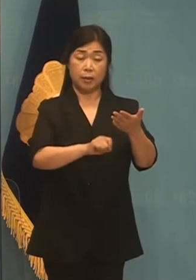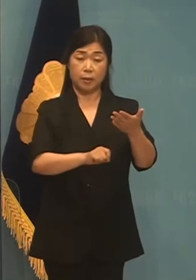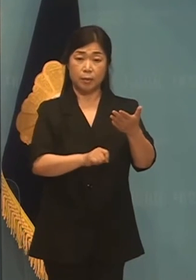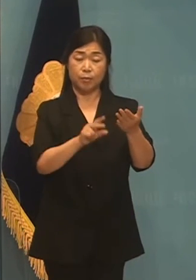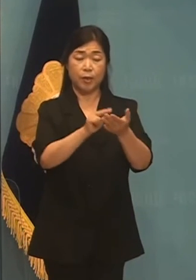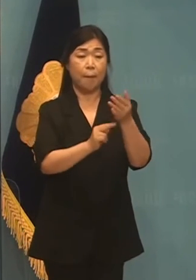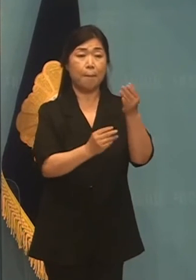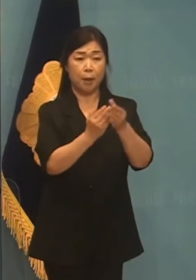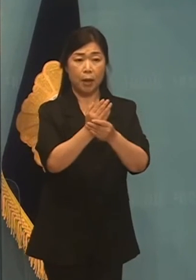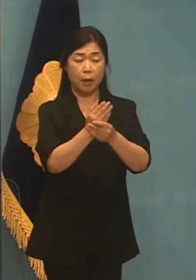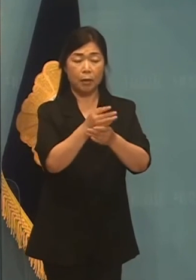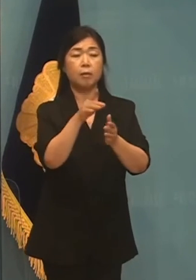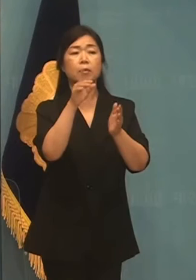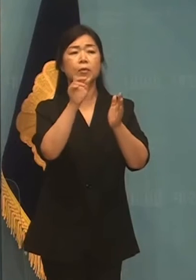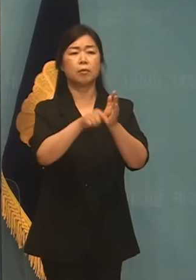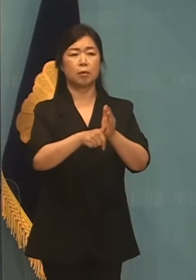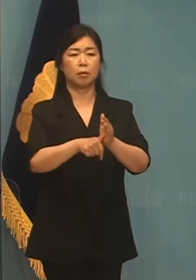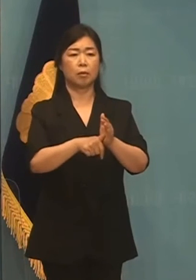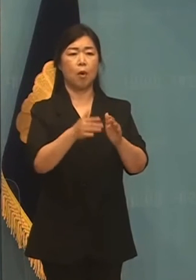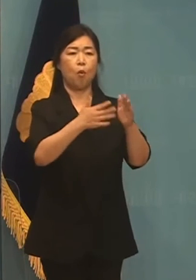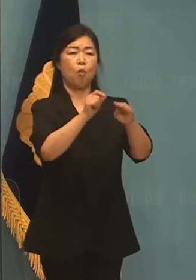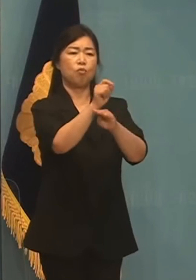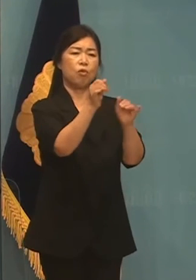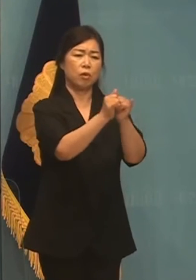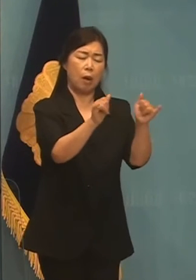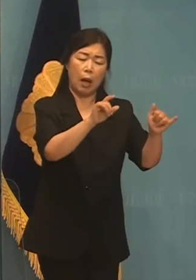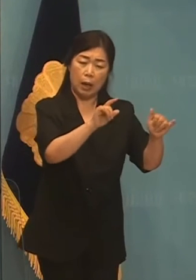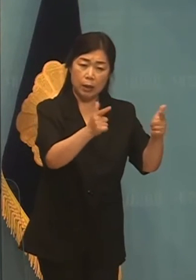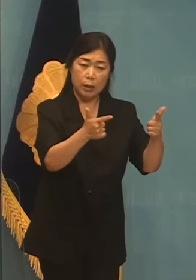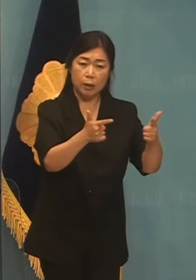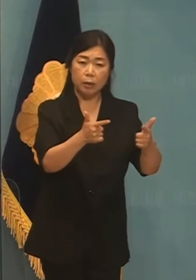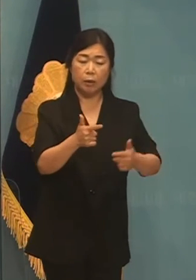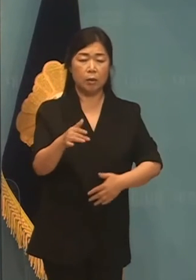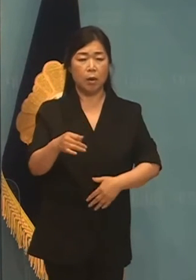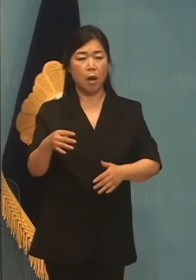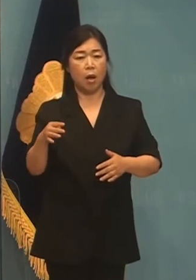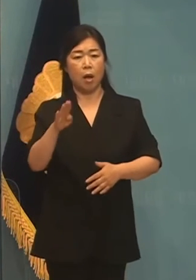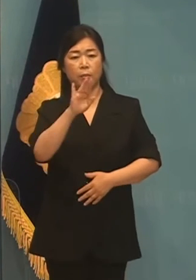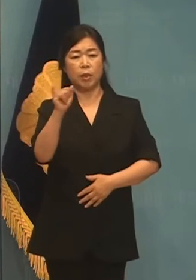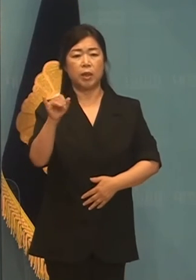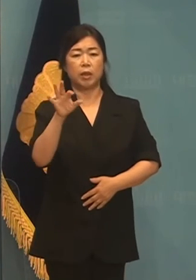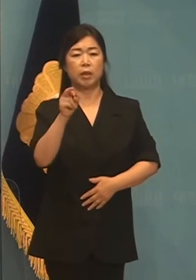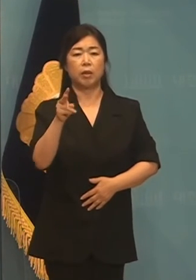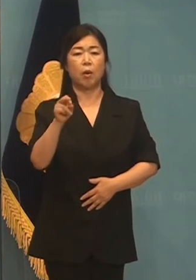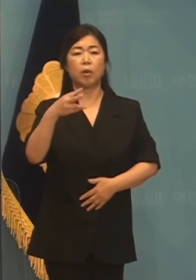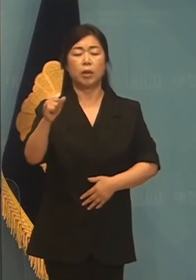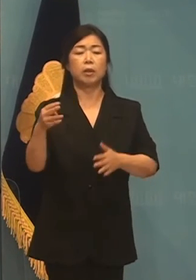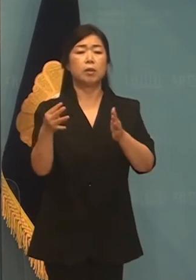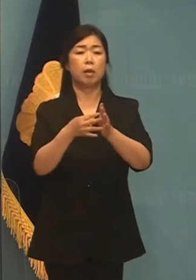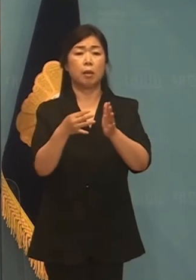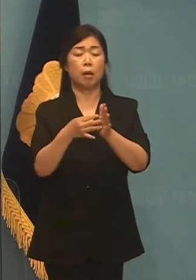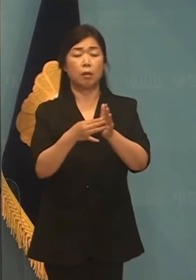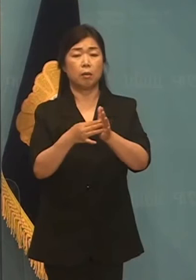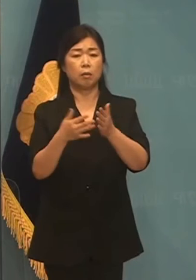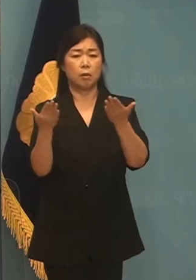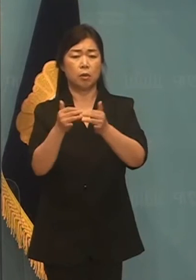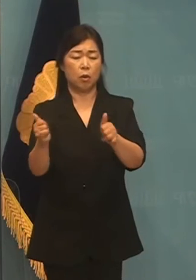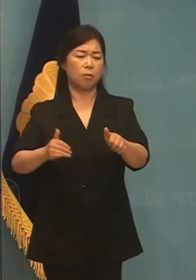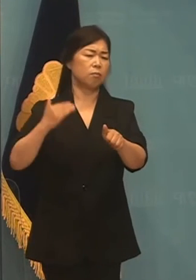있었습니다. 당시 공무원도 아닌 비영리 재단법인의 직원을